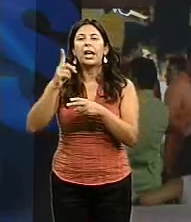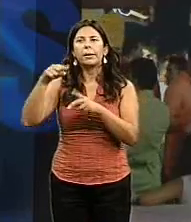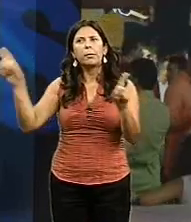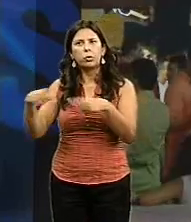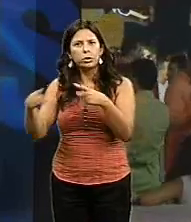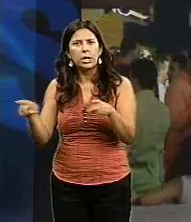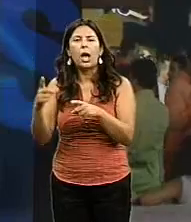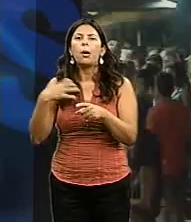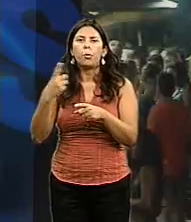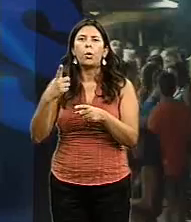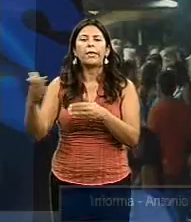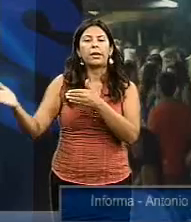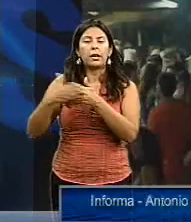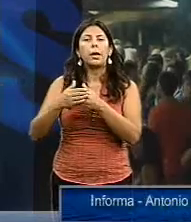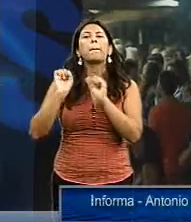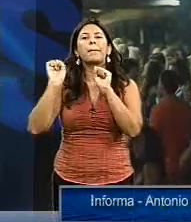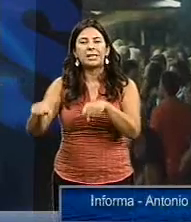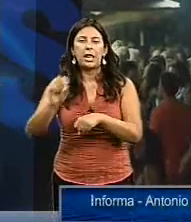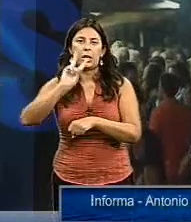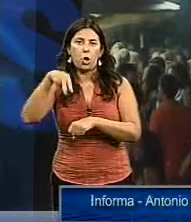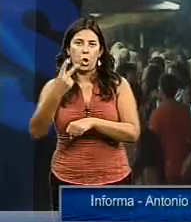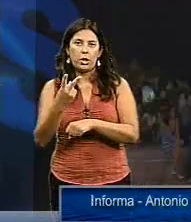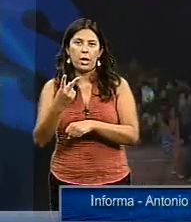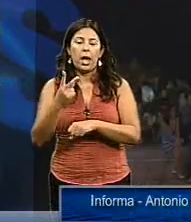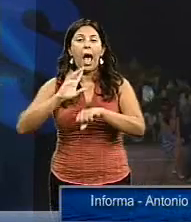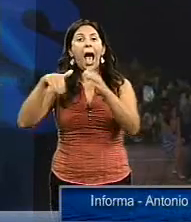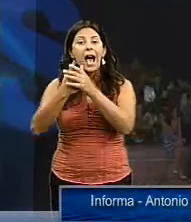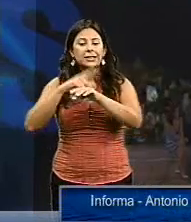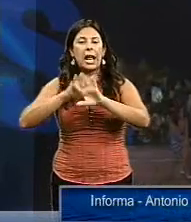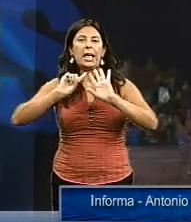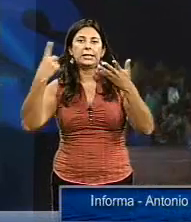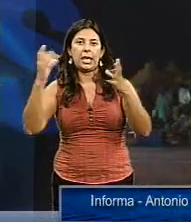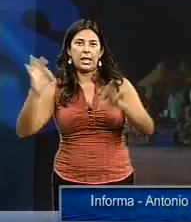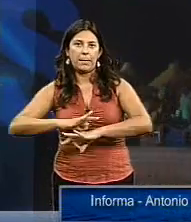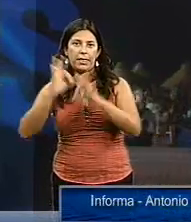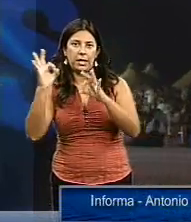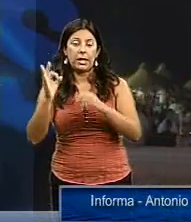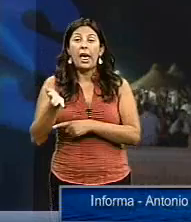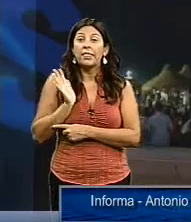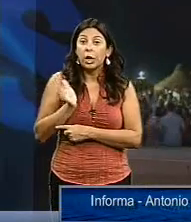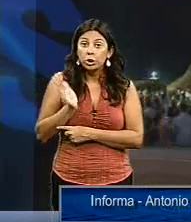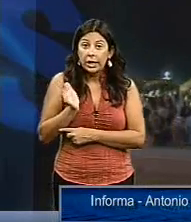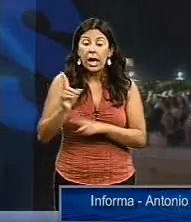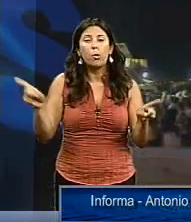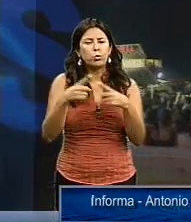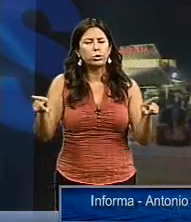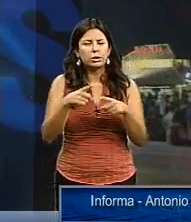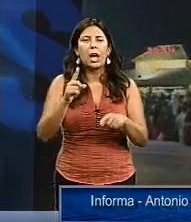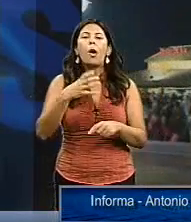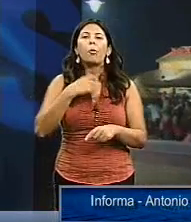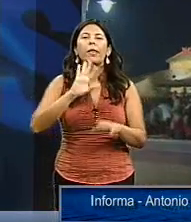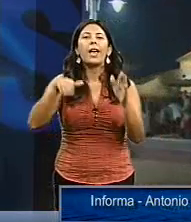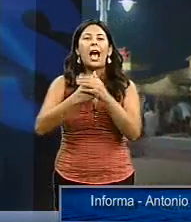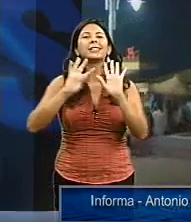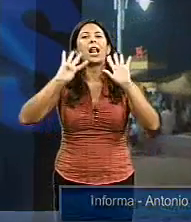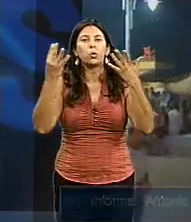podrán echar la persiana también dos horas más tarde, a las 6 de la madrugada. En el caso de las discotecas, la música podrá sonar hasta